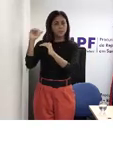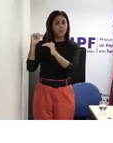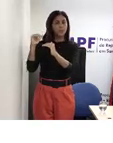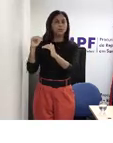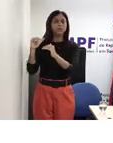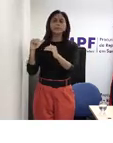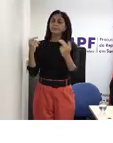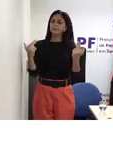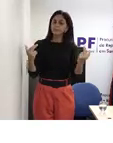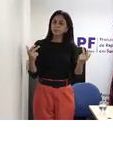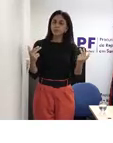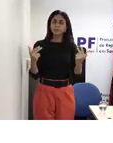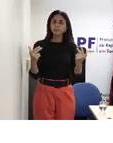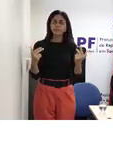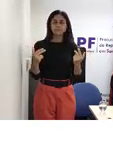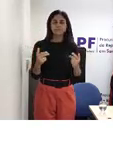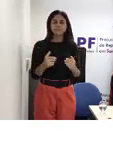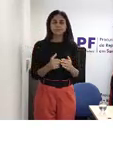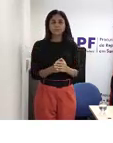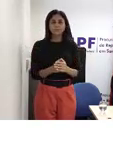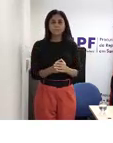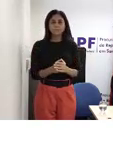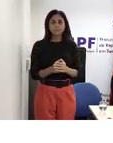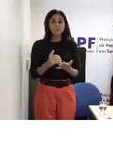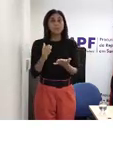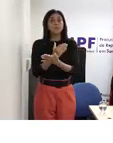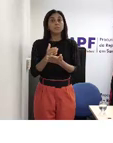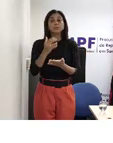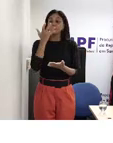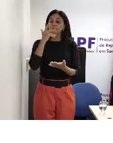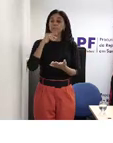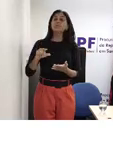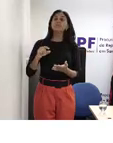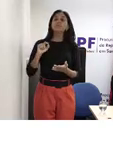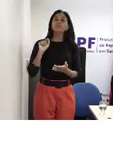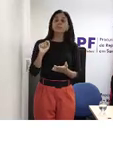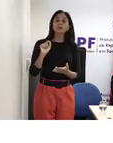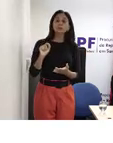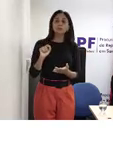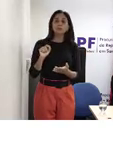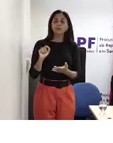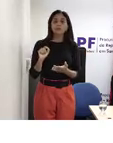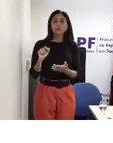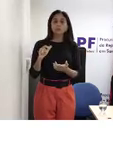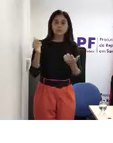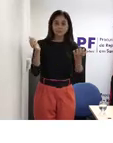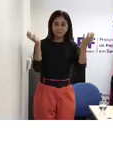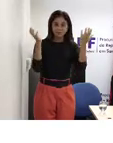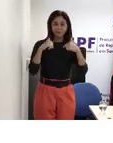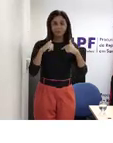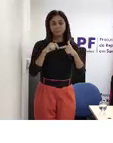principalmente crianças com transtornos ou com deficiência isso me fez relembrar um caso que